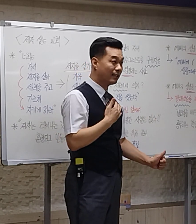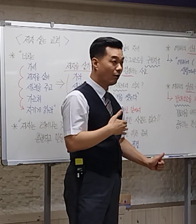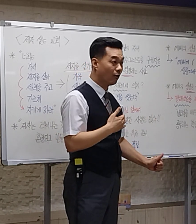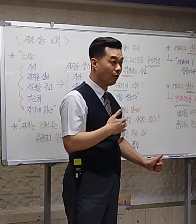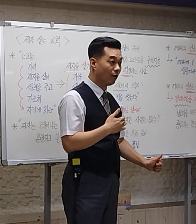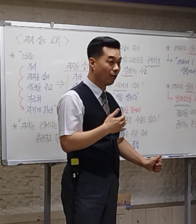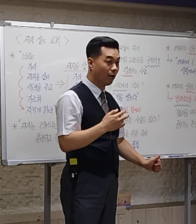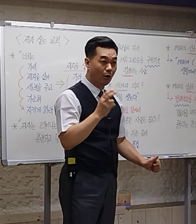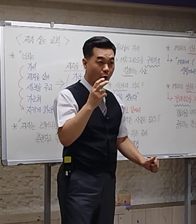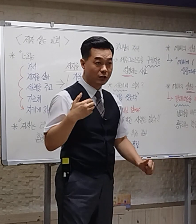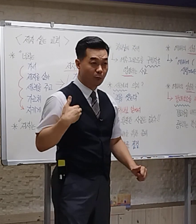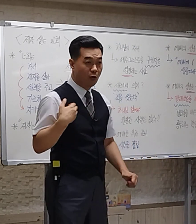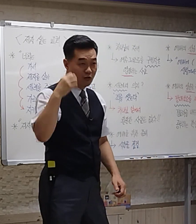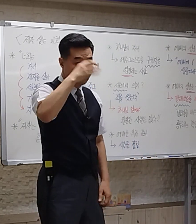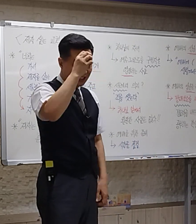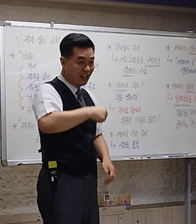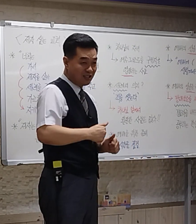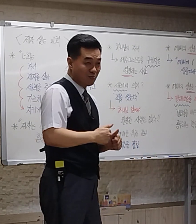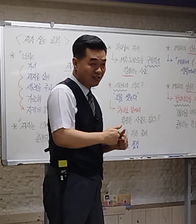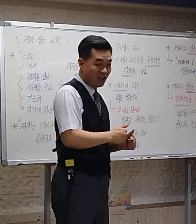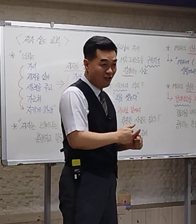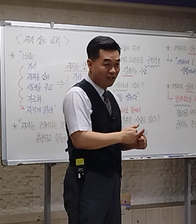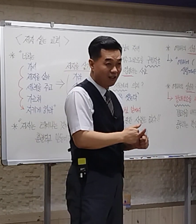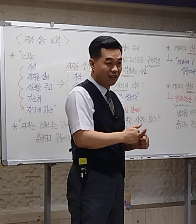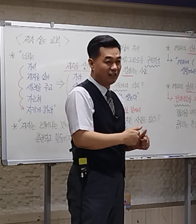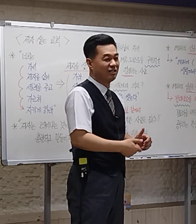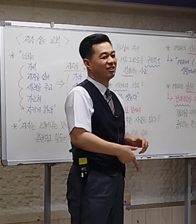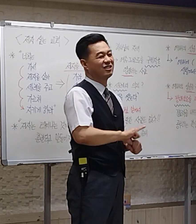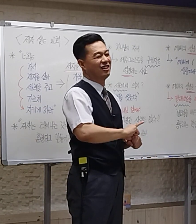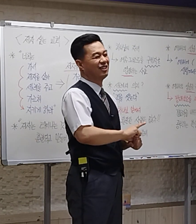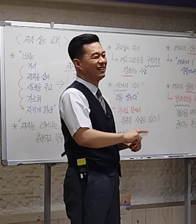알았어요? 혹시 모르고 그냥 떠나신 분 있어요? 늦었어.